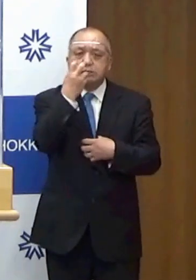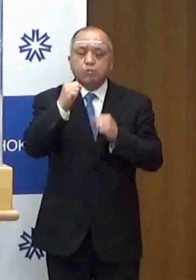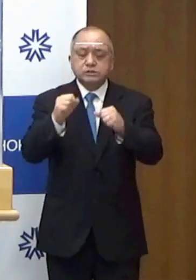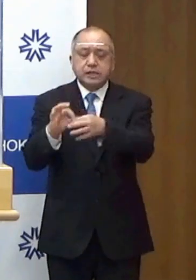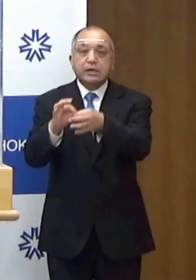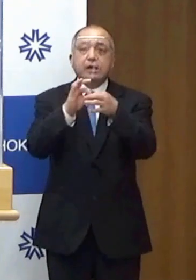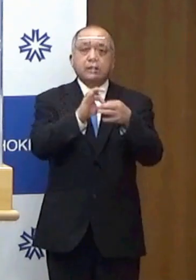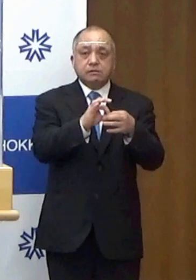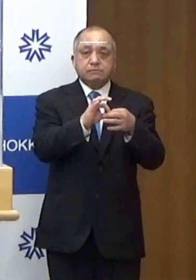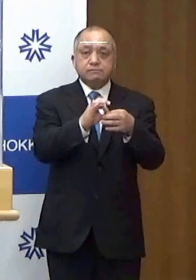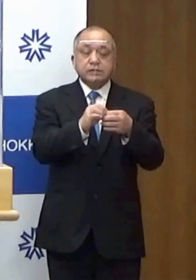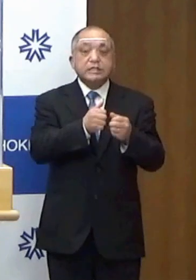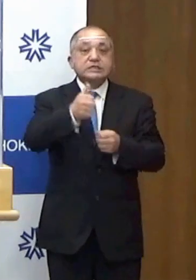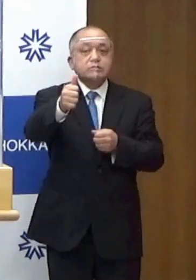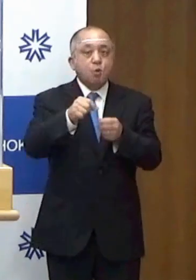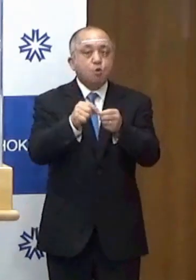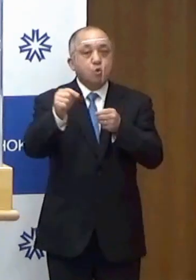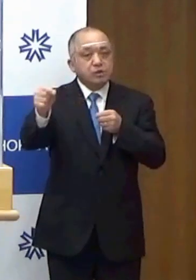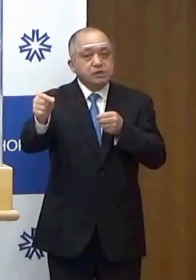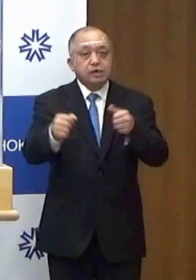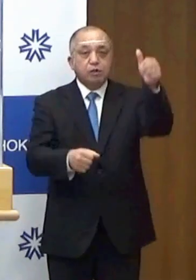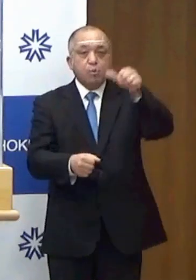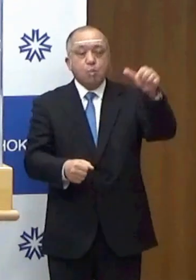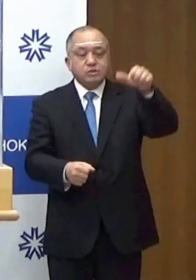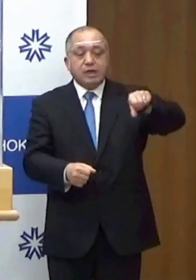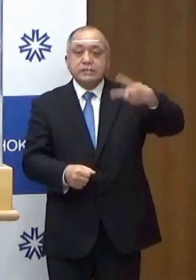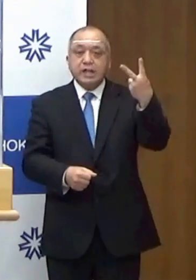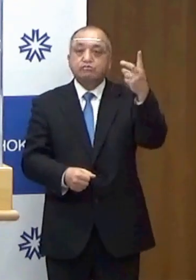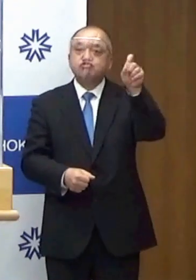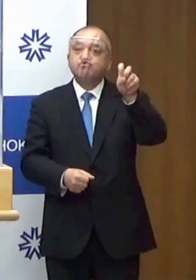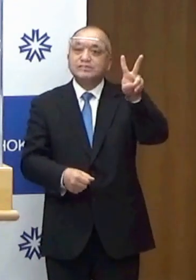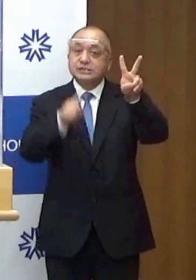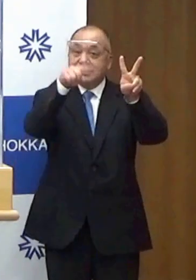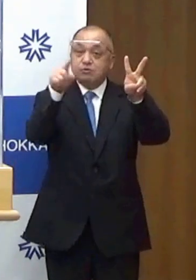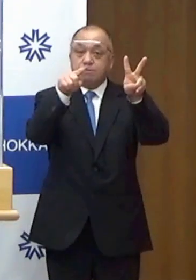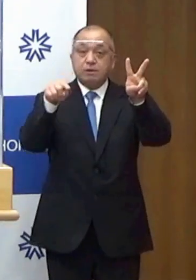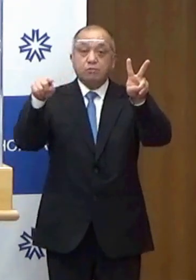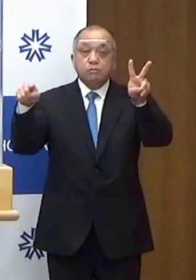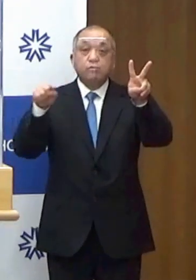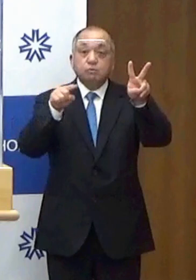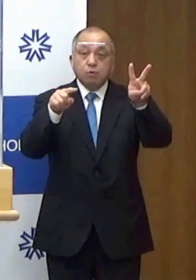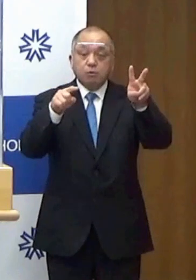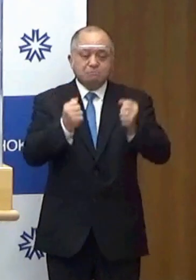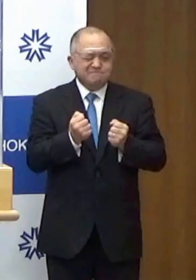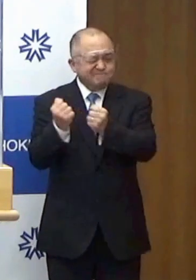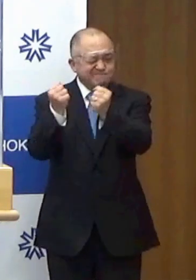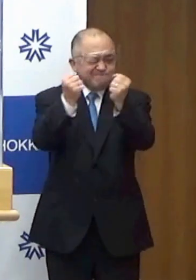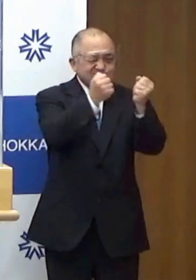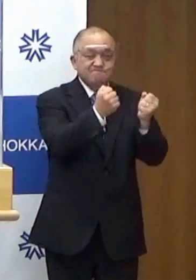ら、移動距離にいたしますと5212キロを移動をしまして